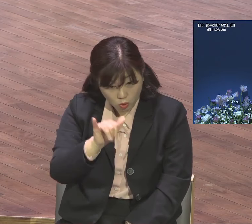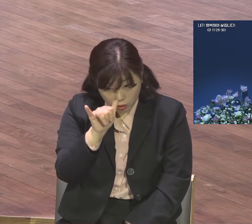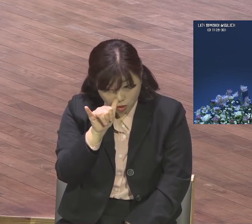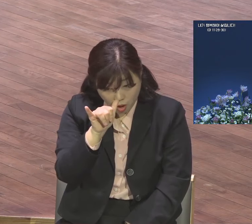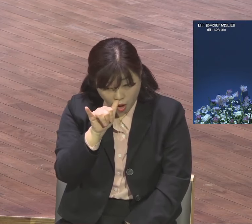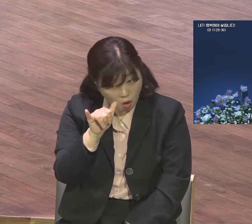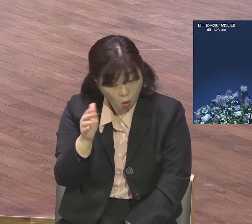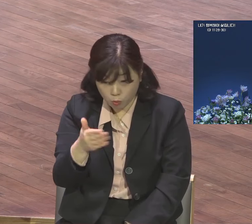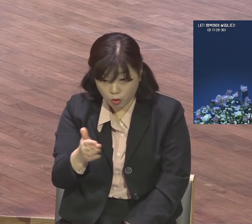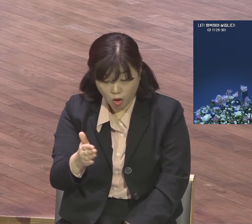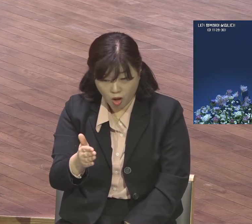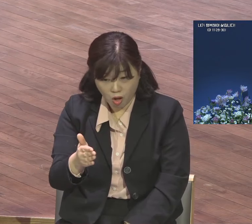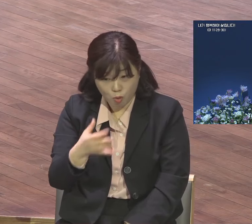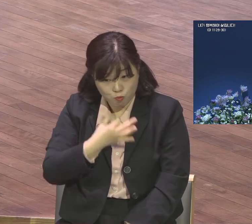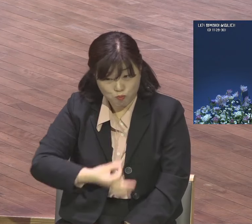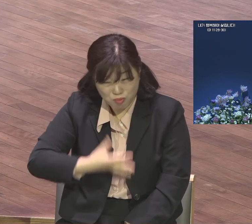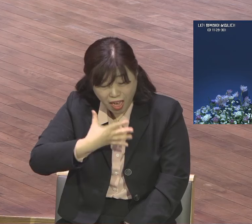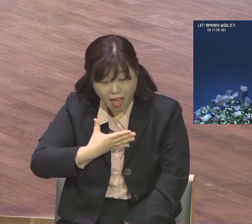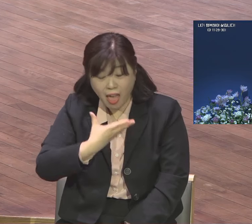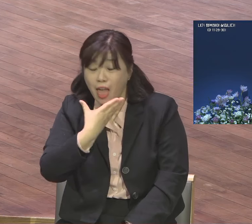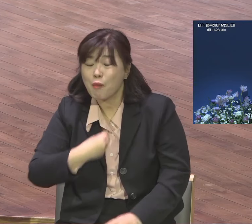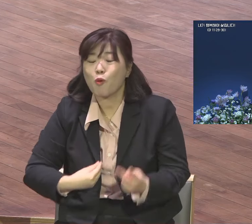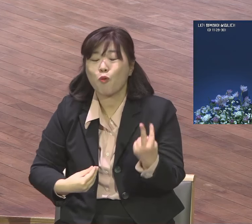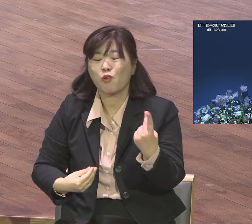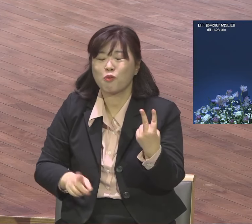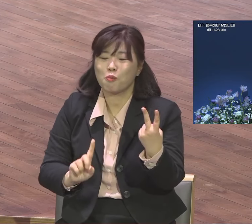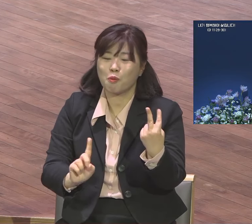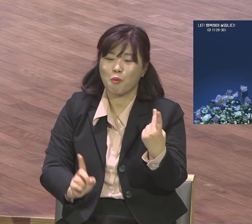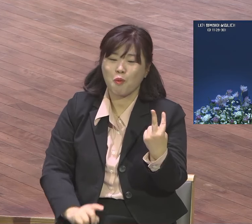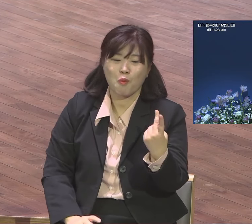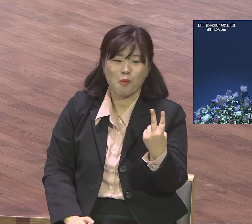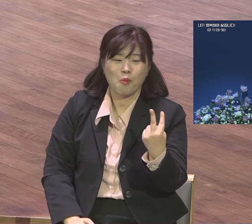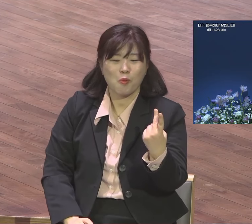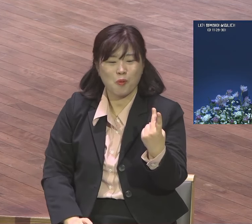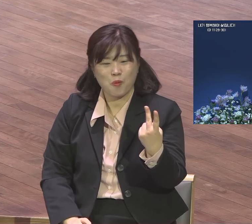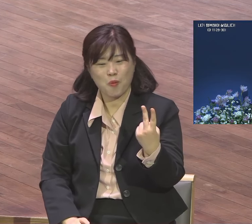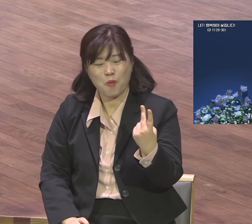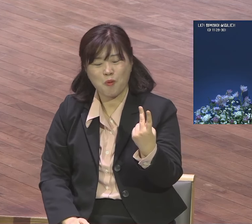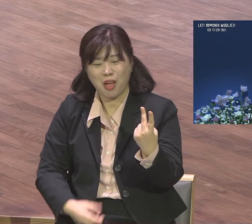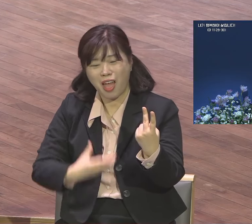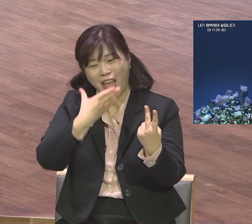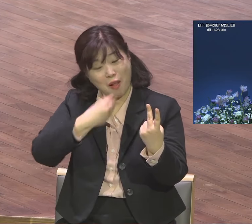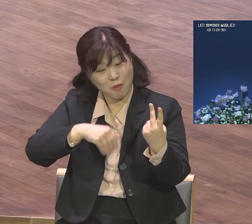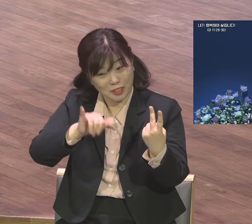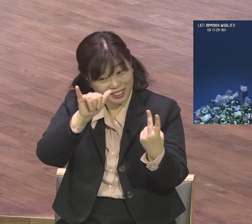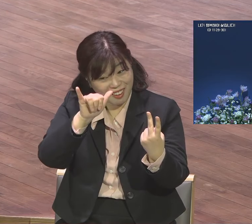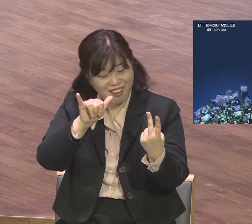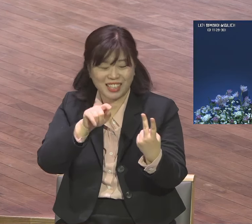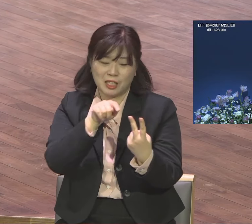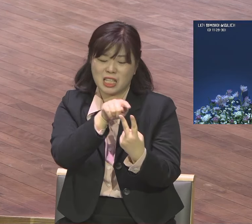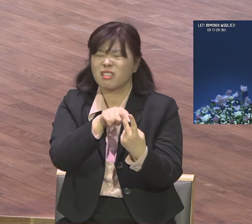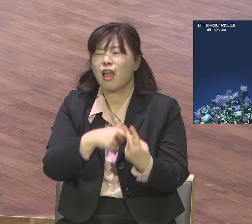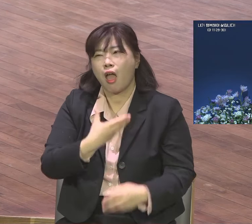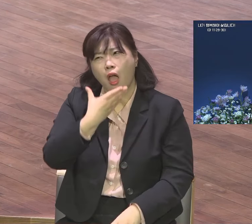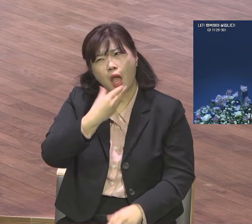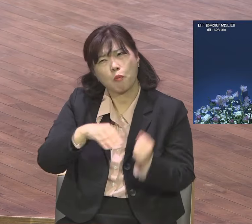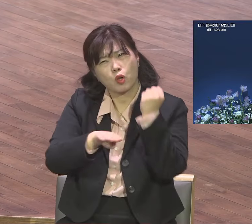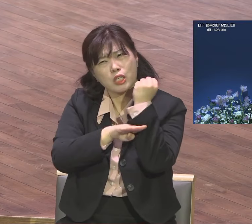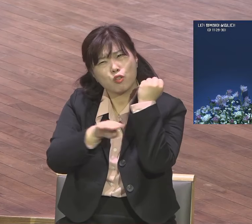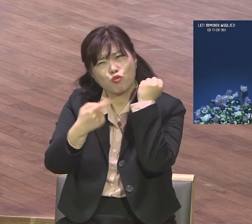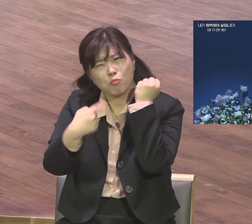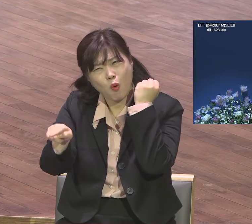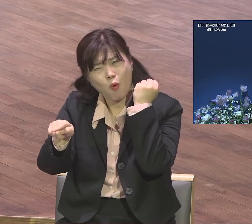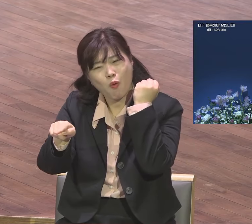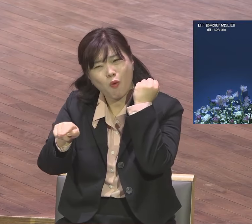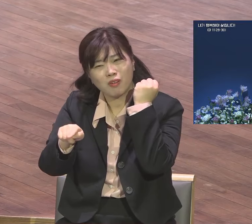사실 이 행복이라는 것이 각자가 가지고 있는 기준이 다 다르기 때문에 각자가 생각하는 행복이 또